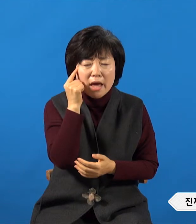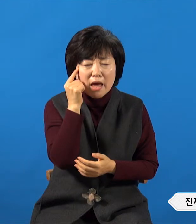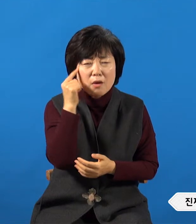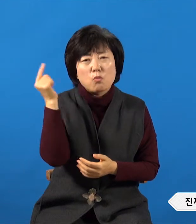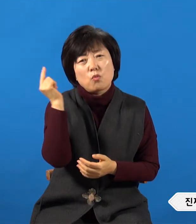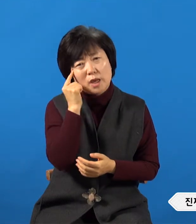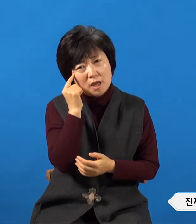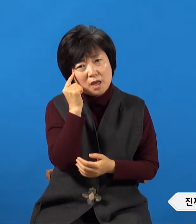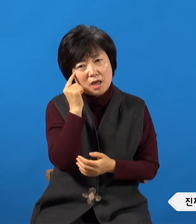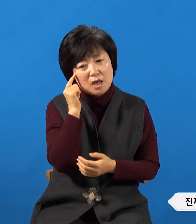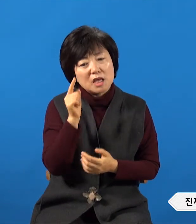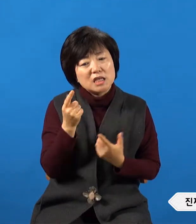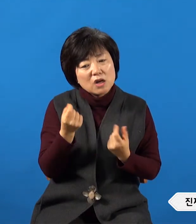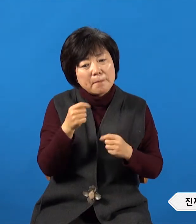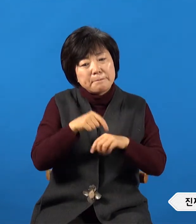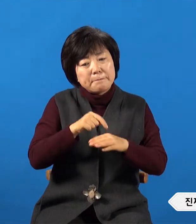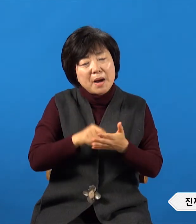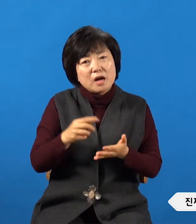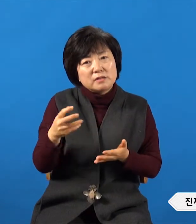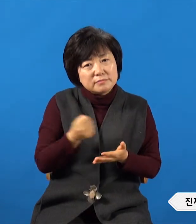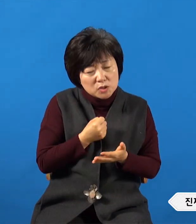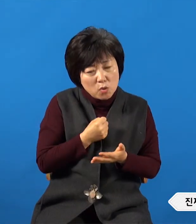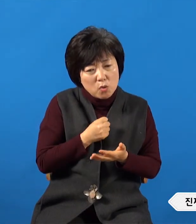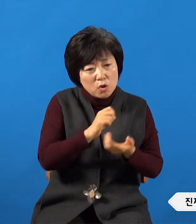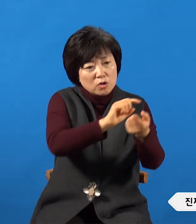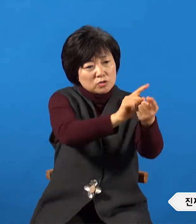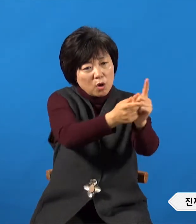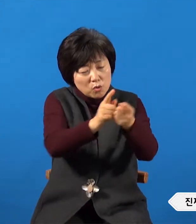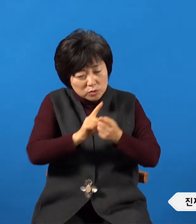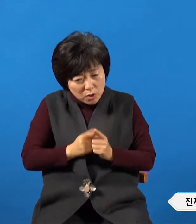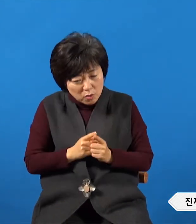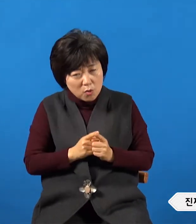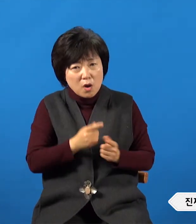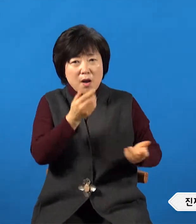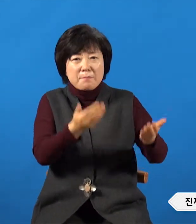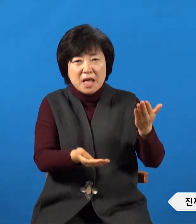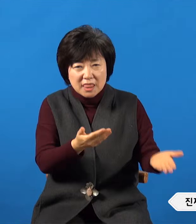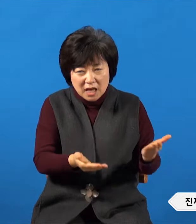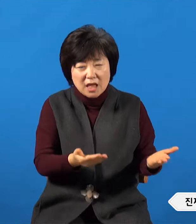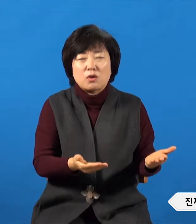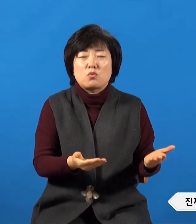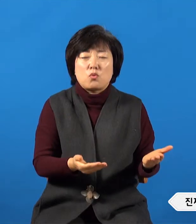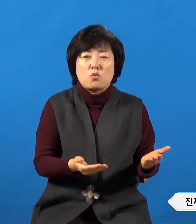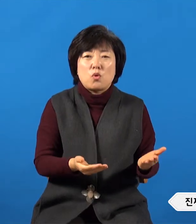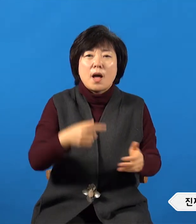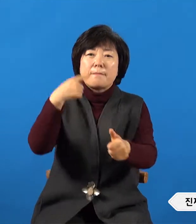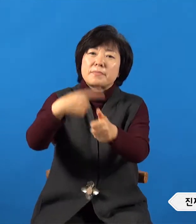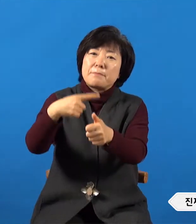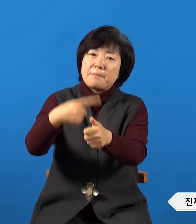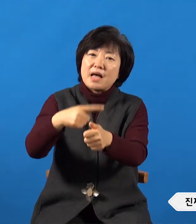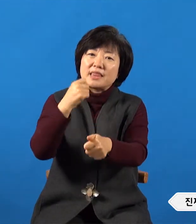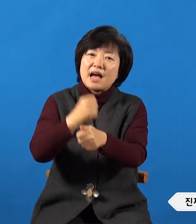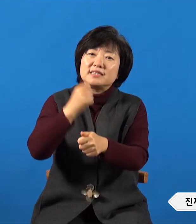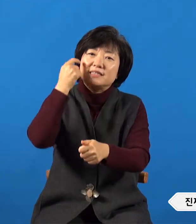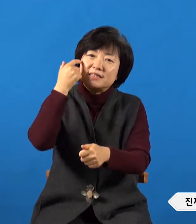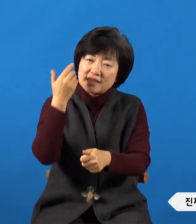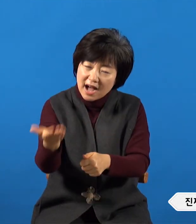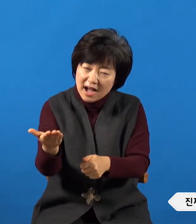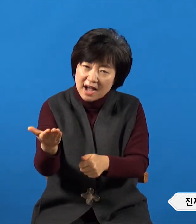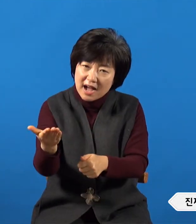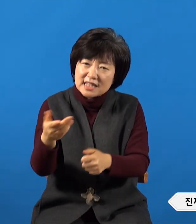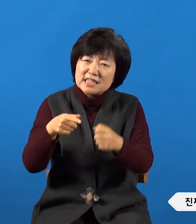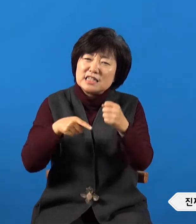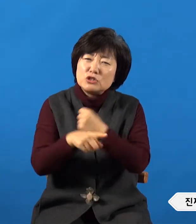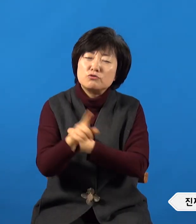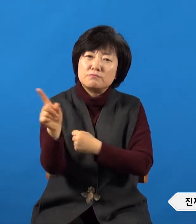왜 이런 마음으로 우리가 이렇게 서로를 향해서 판단하고 비판하고